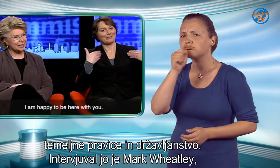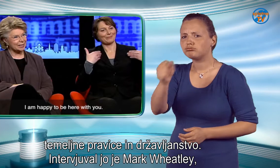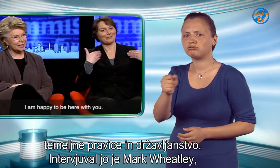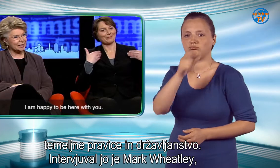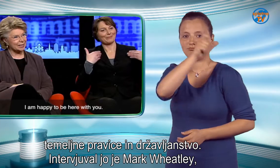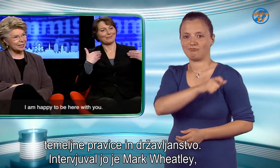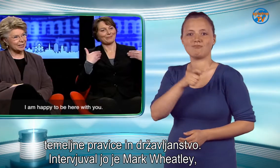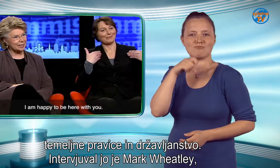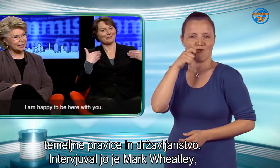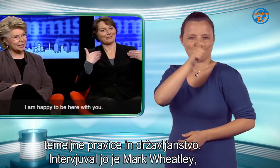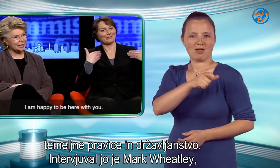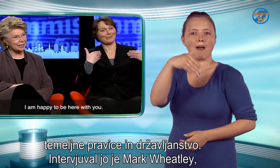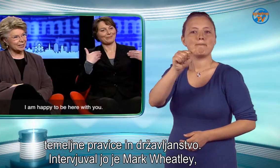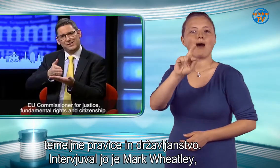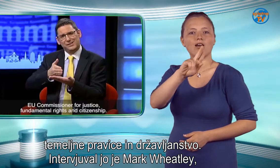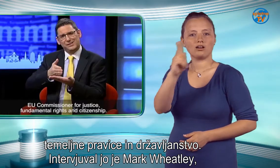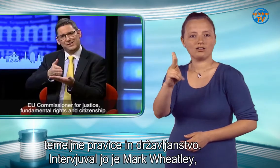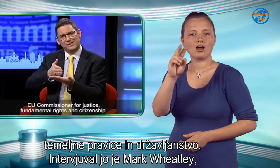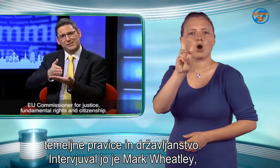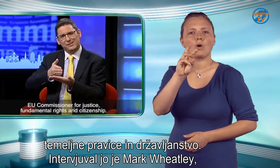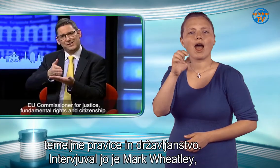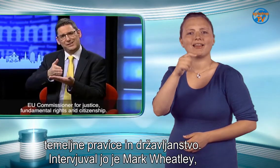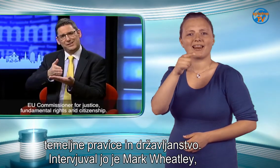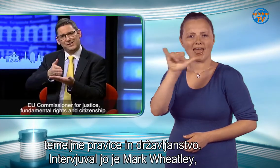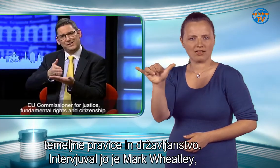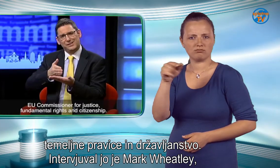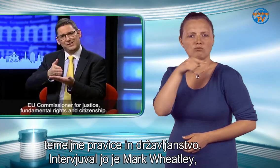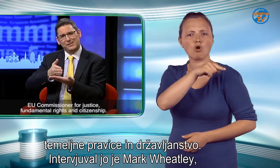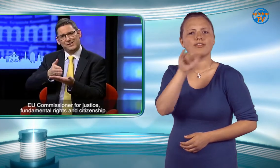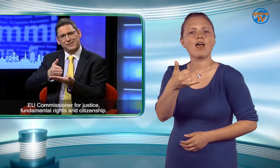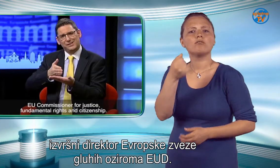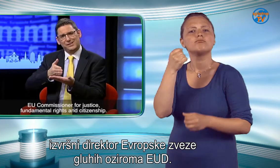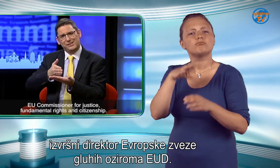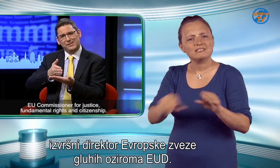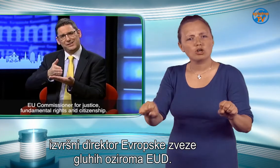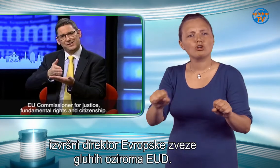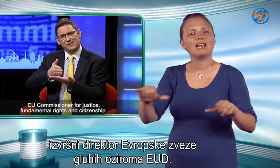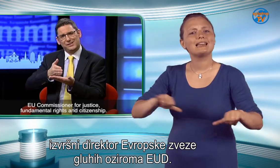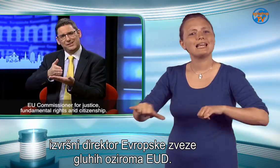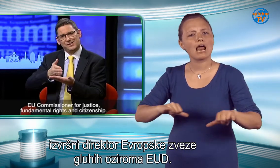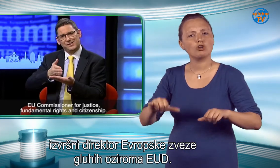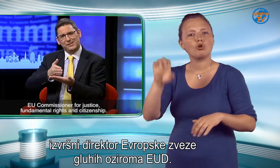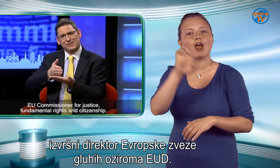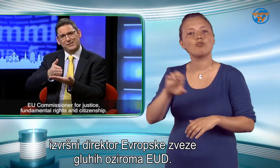Intervjuval jo je Mark Whitley, izvršni direktor Evropske zveze gluhih oziroma EOD.